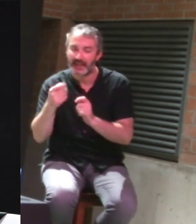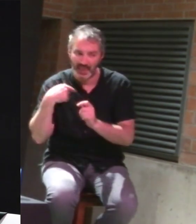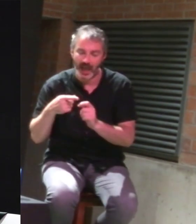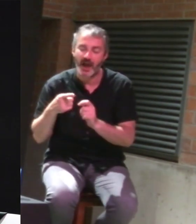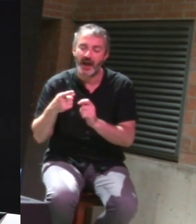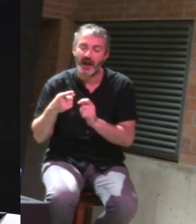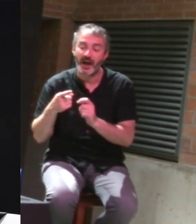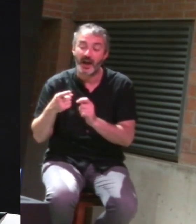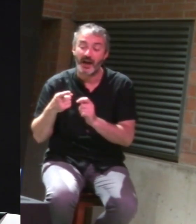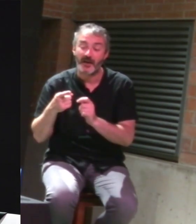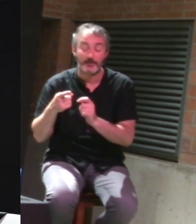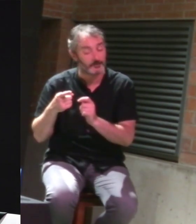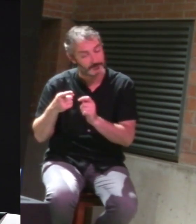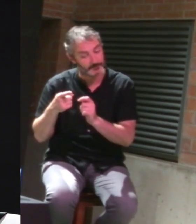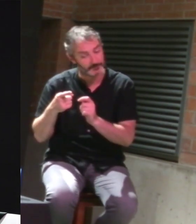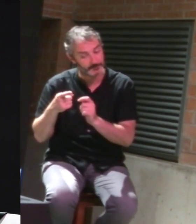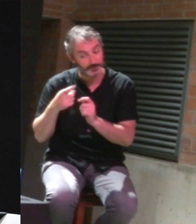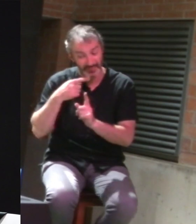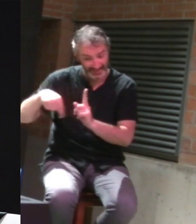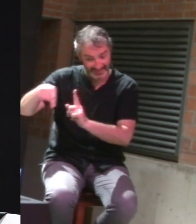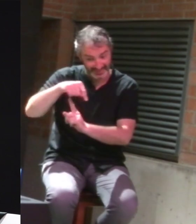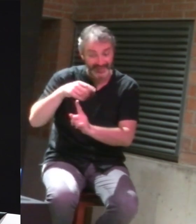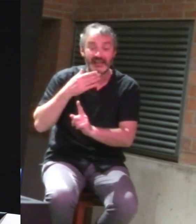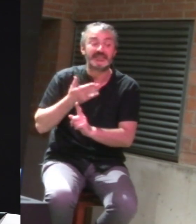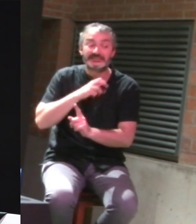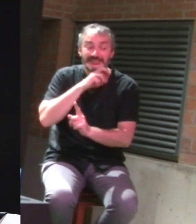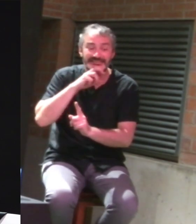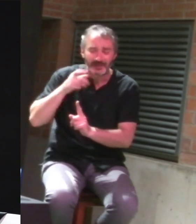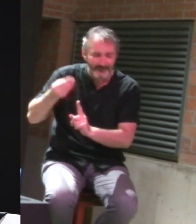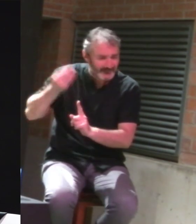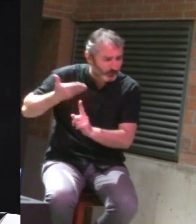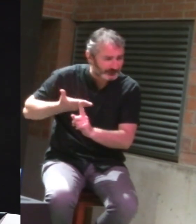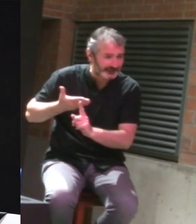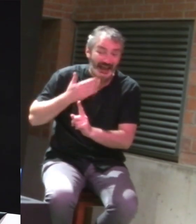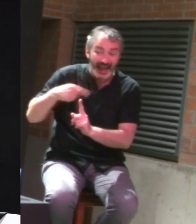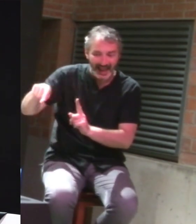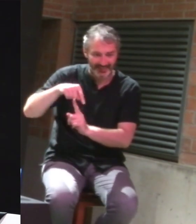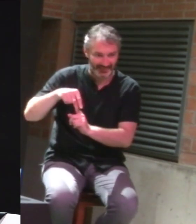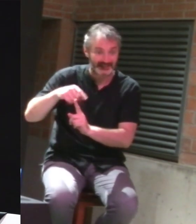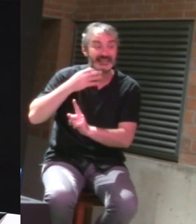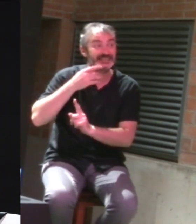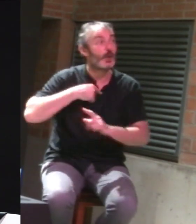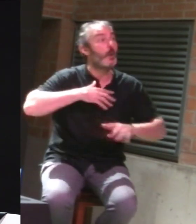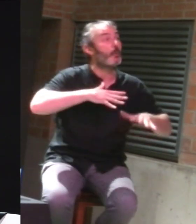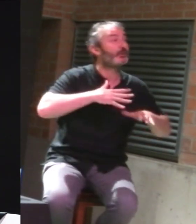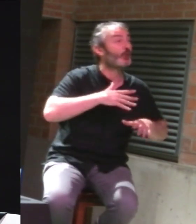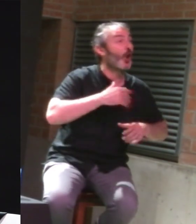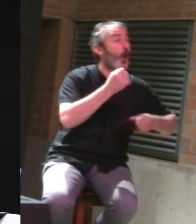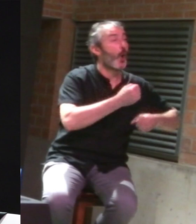Ròdenes, però penso que són gent d'una valua extraordinària i que si va poder avançar el moviment